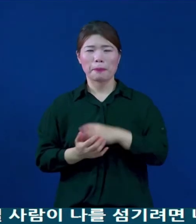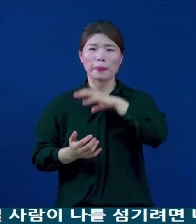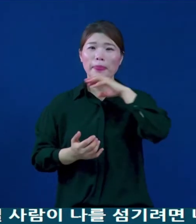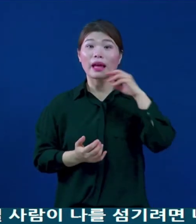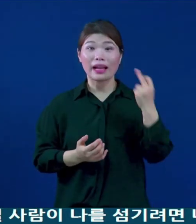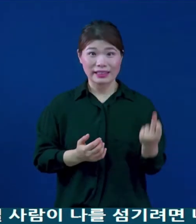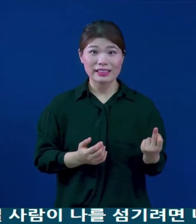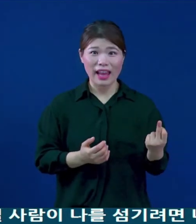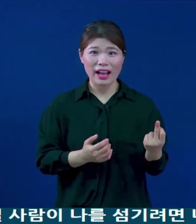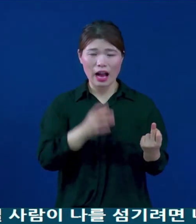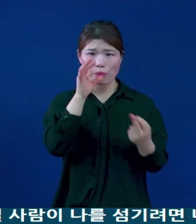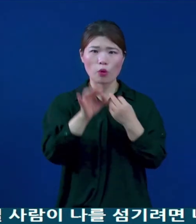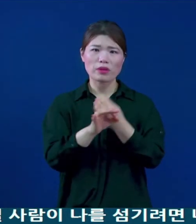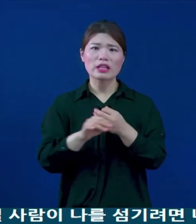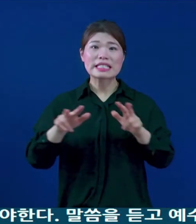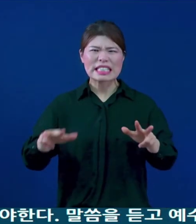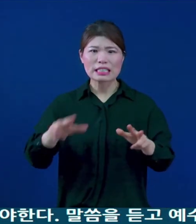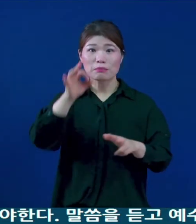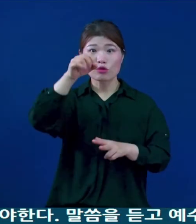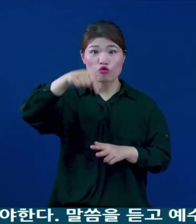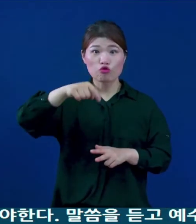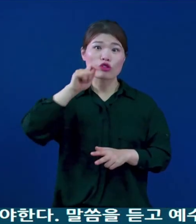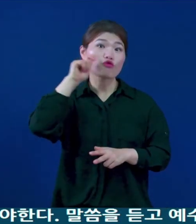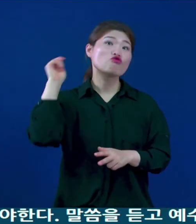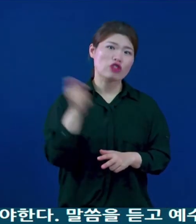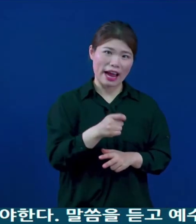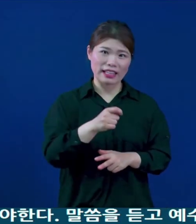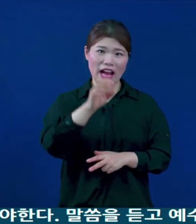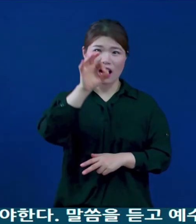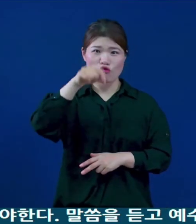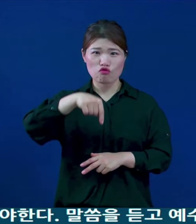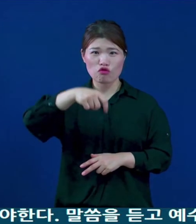안드레가 지금의 우크라이나